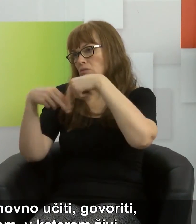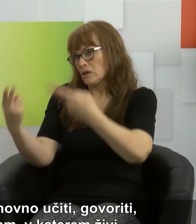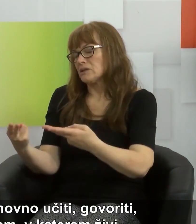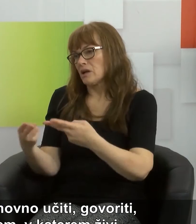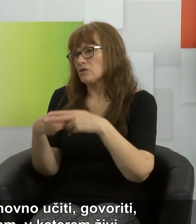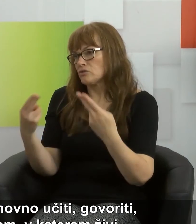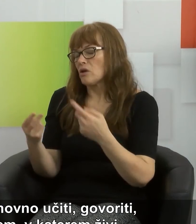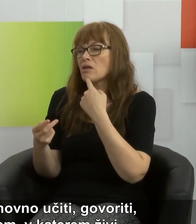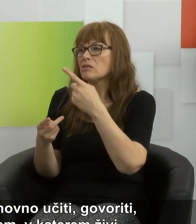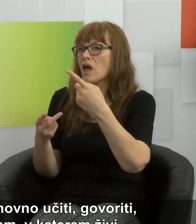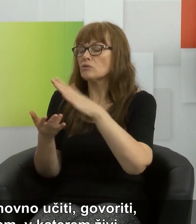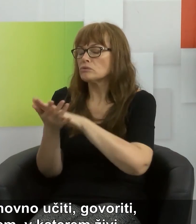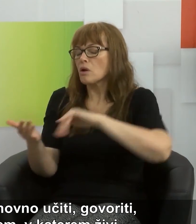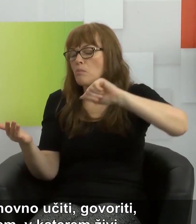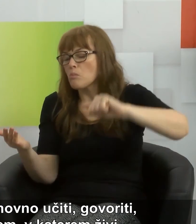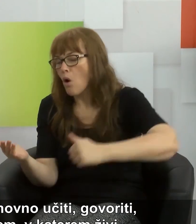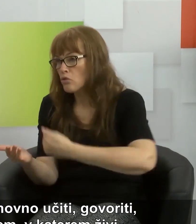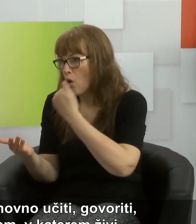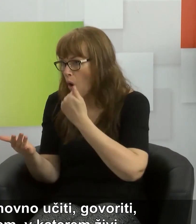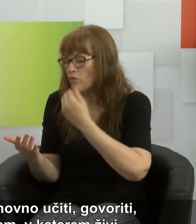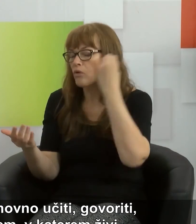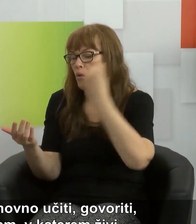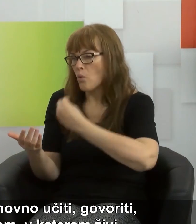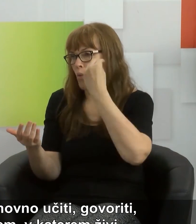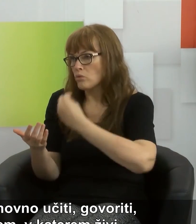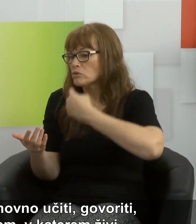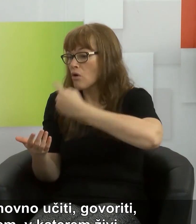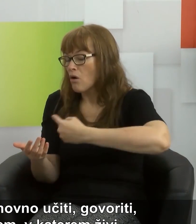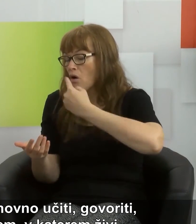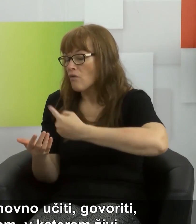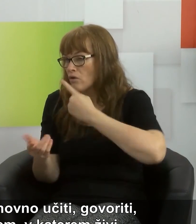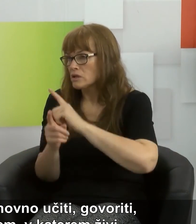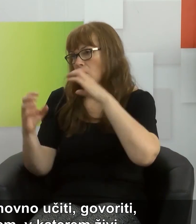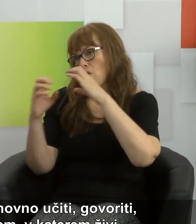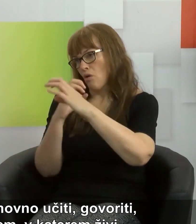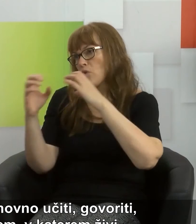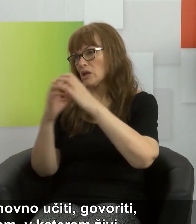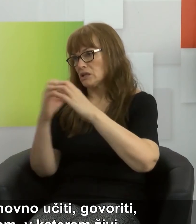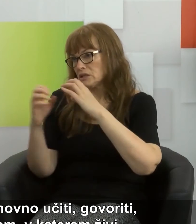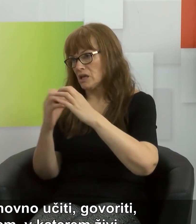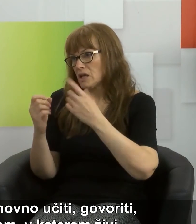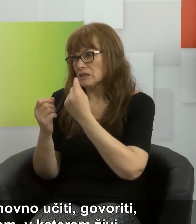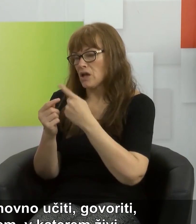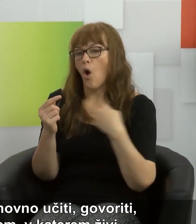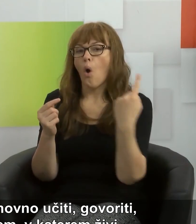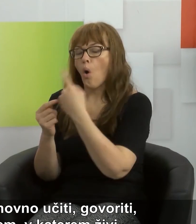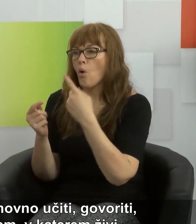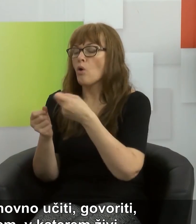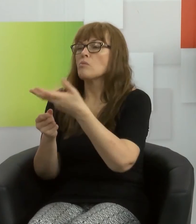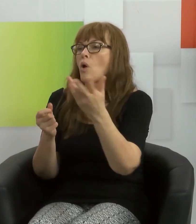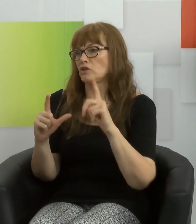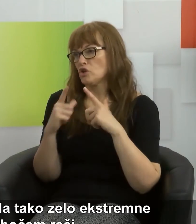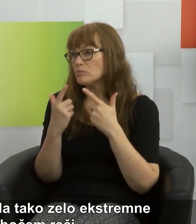Nekdo, ki se začne ponovno učiti, govoriti in komunicirati z okoljem, v katerem